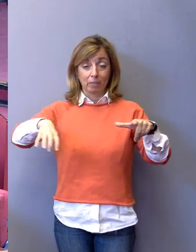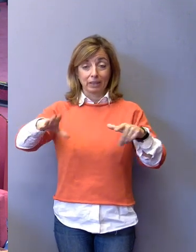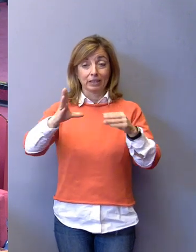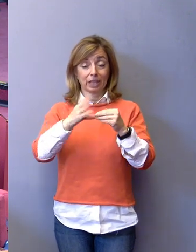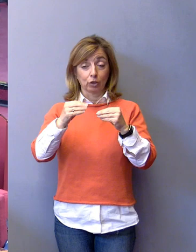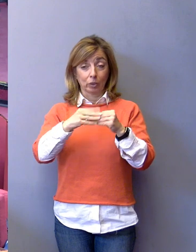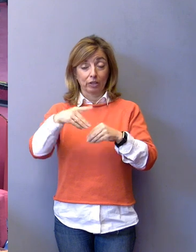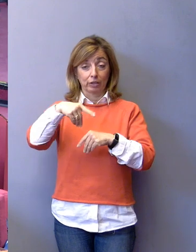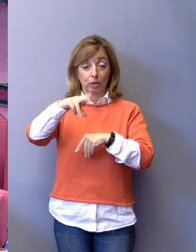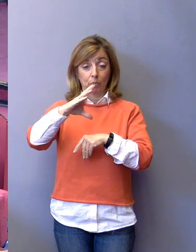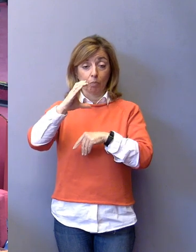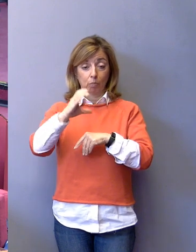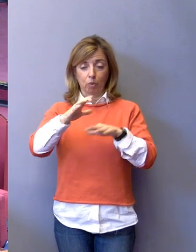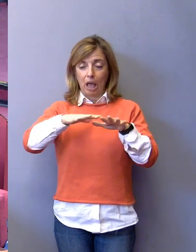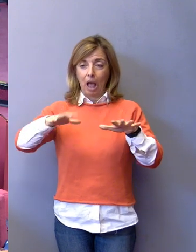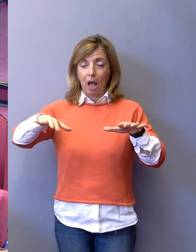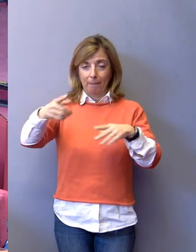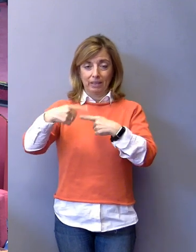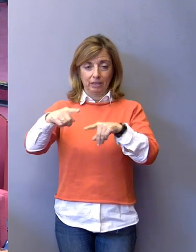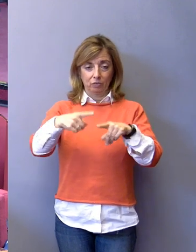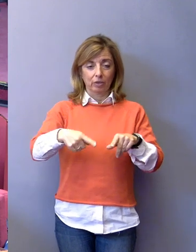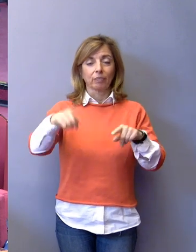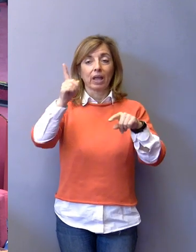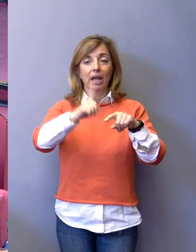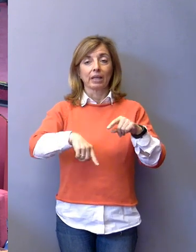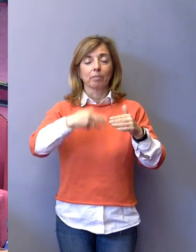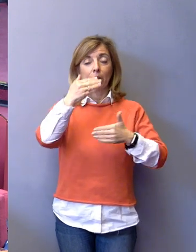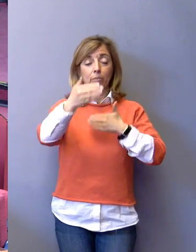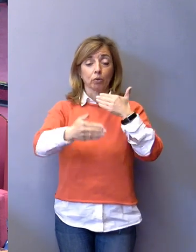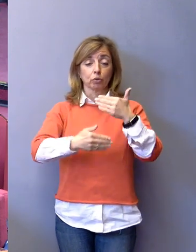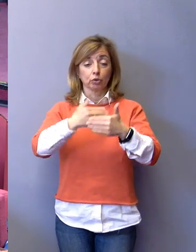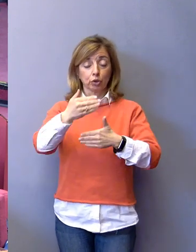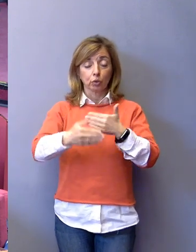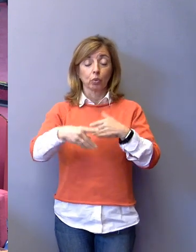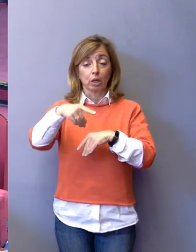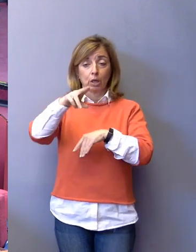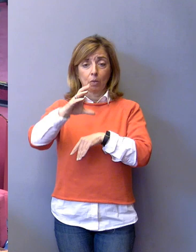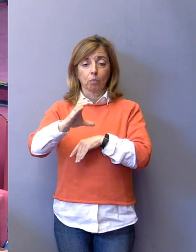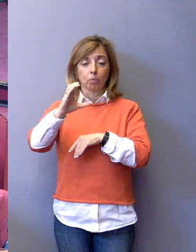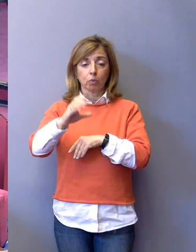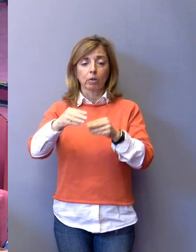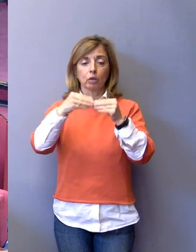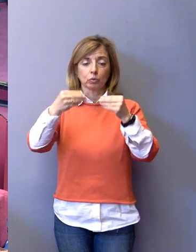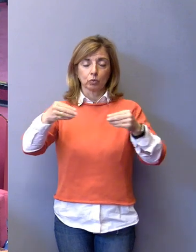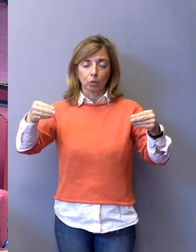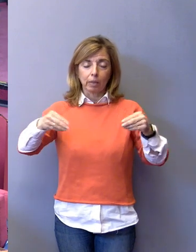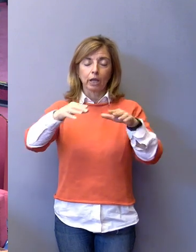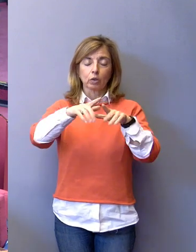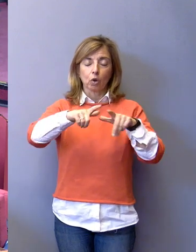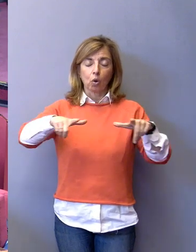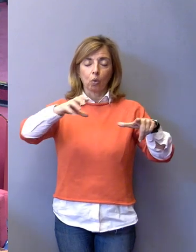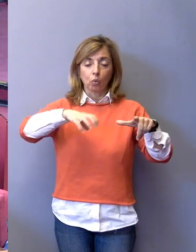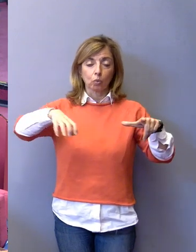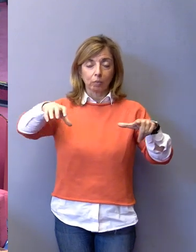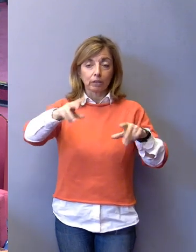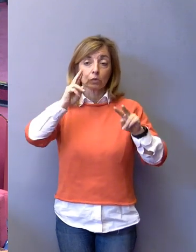ambiti poiché prevede l'eliminazione della procedura di approvazione del puo che essendo strumento urbanistico e sottoposto a controllo degli organi istituzionali